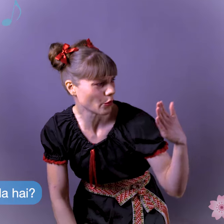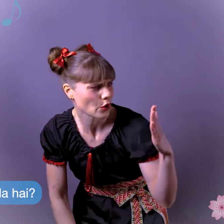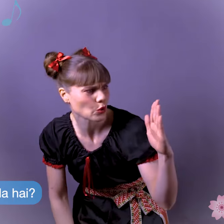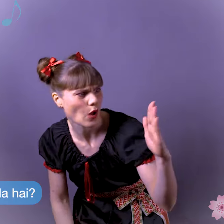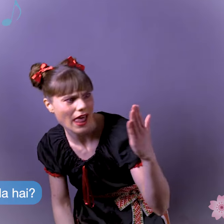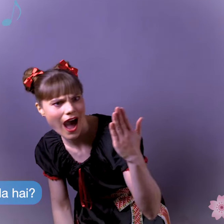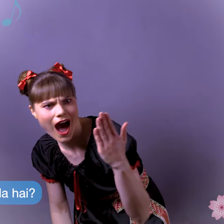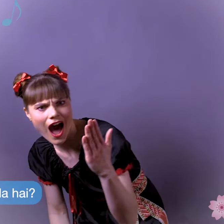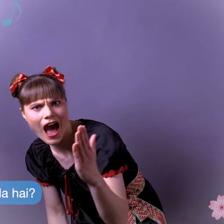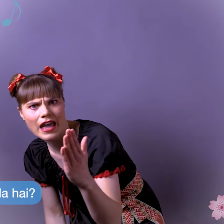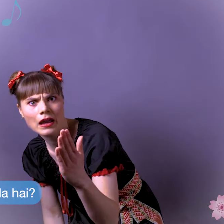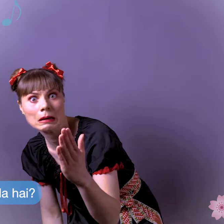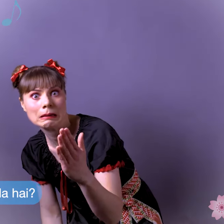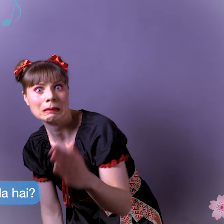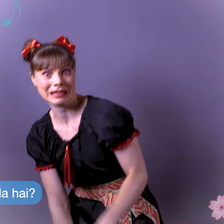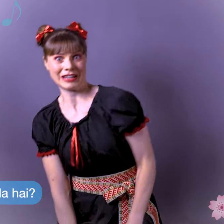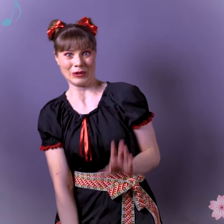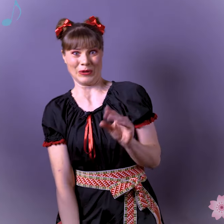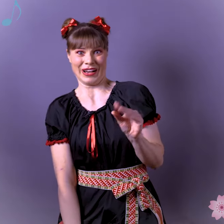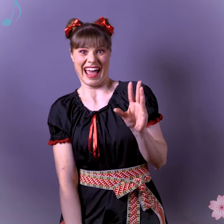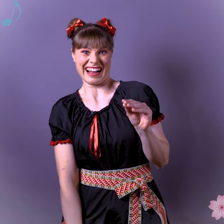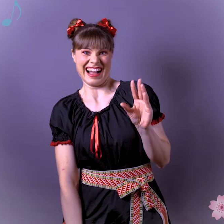Uiko tuolla hai Kyllä